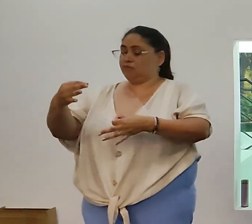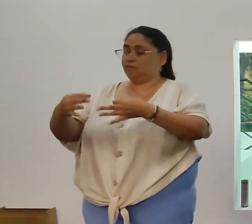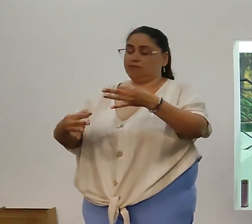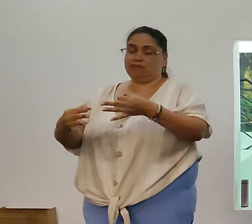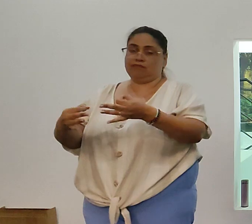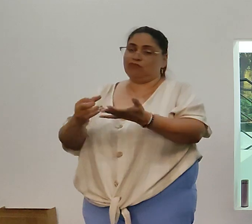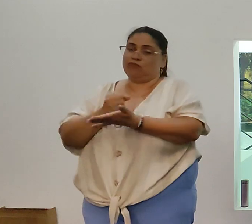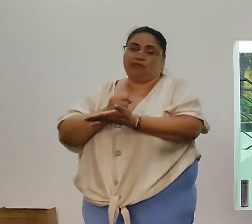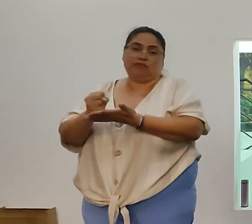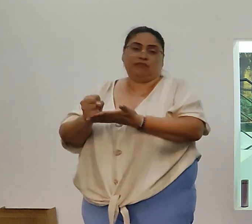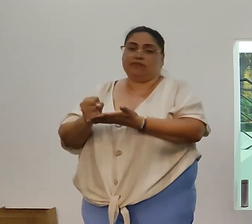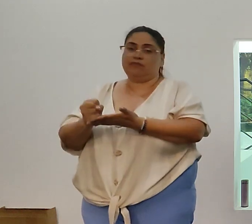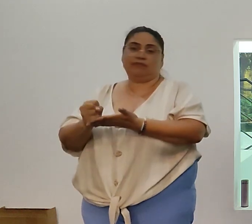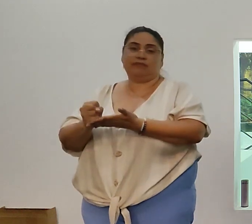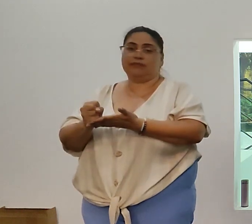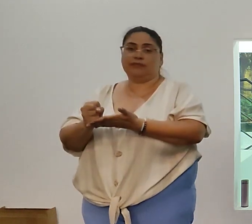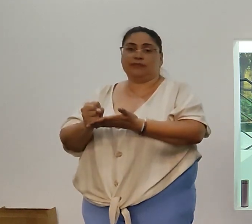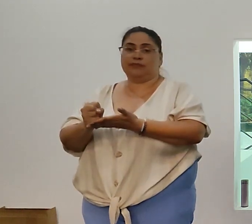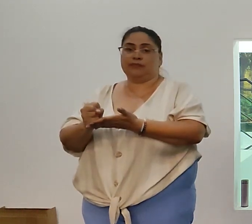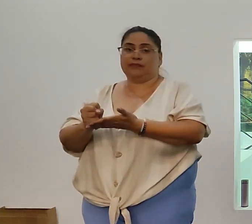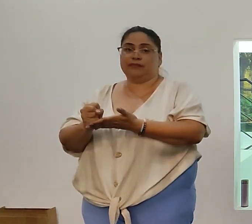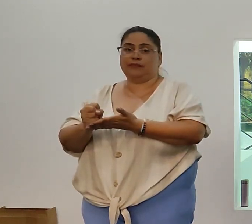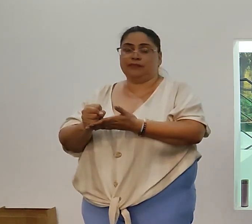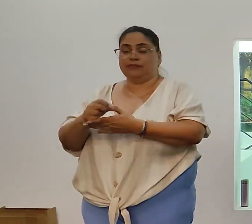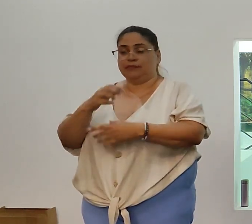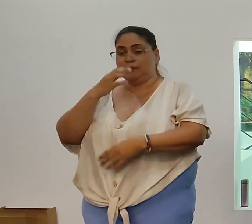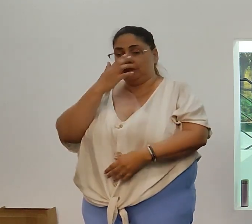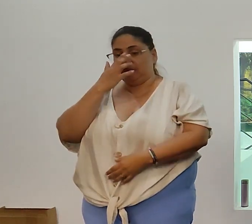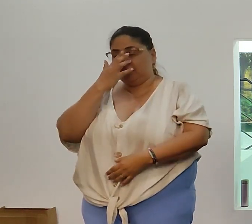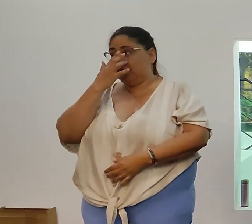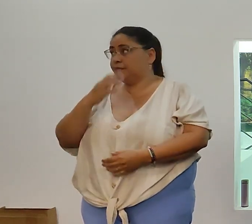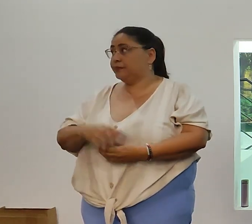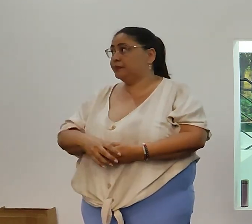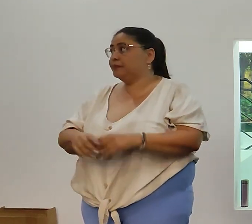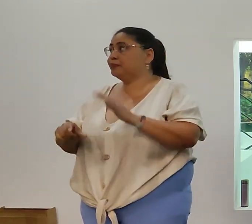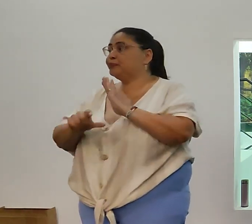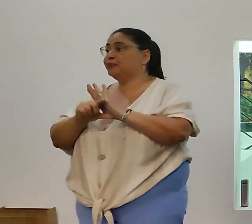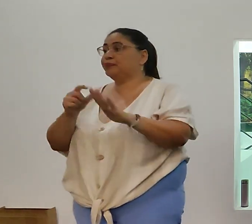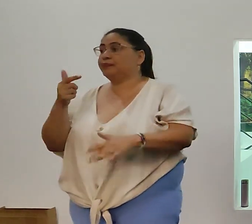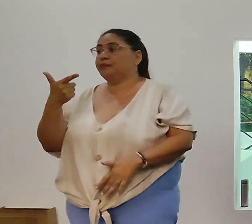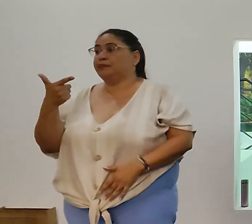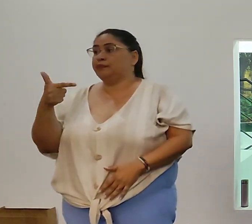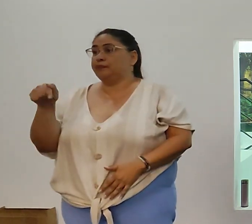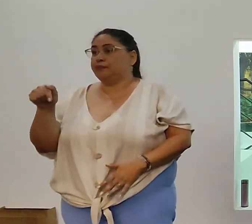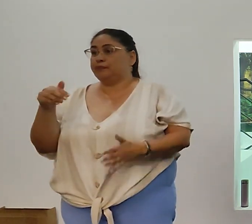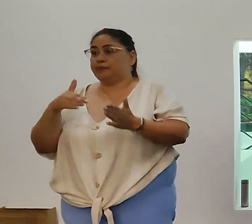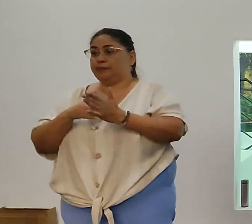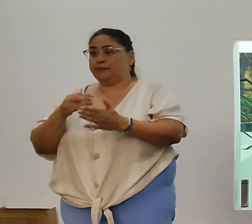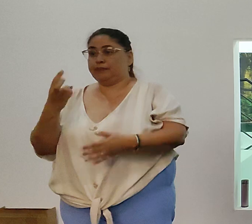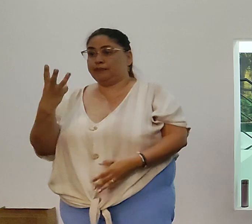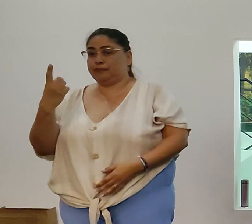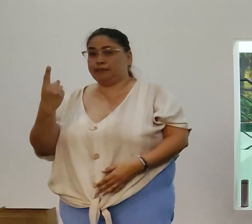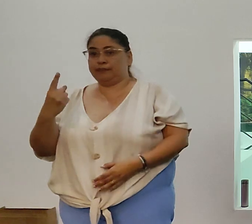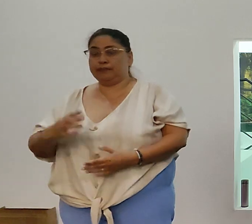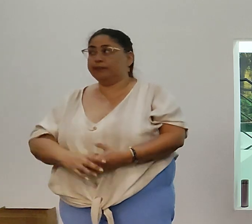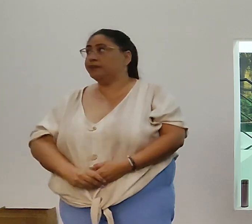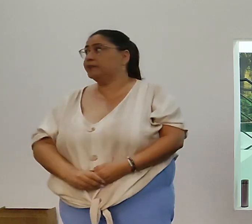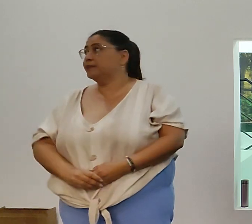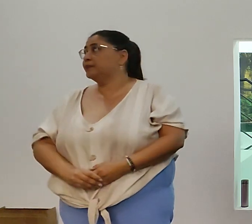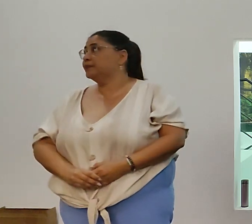feito. Mais nada a ser feito. Versículo 27 ao 31, acompanhe